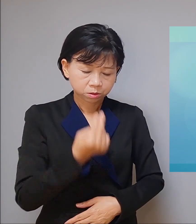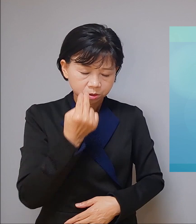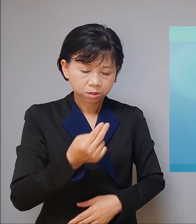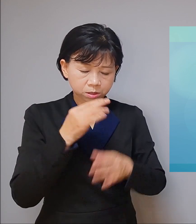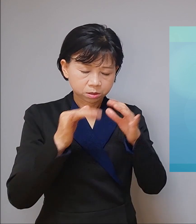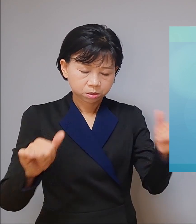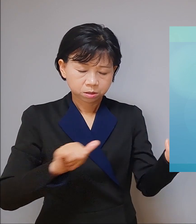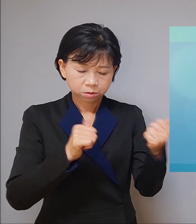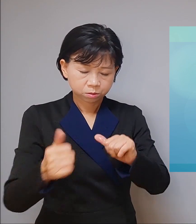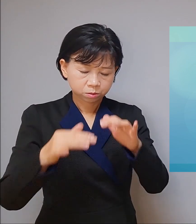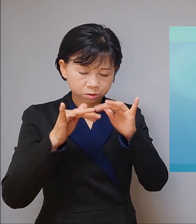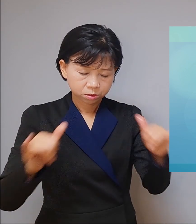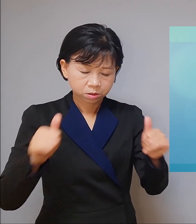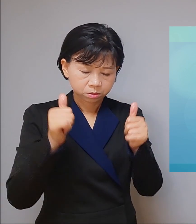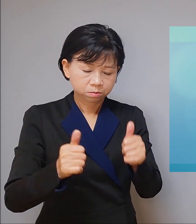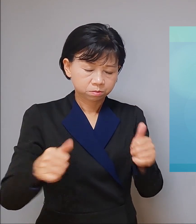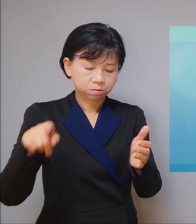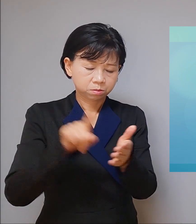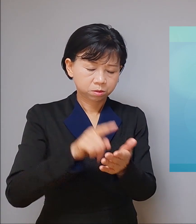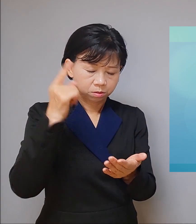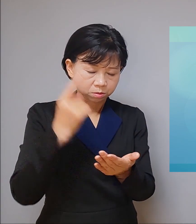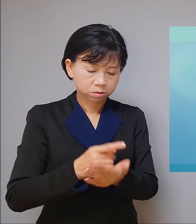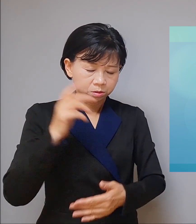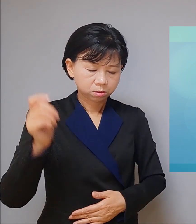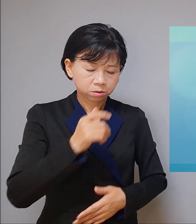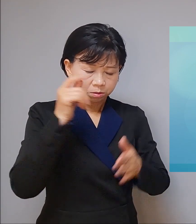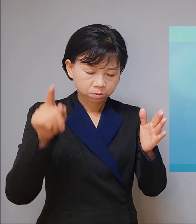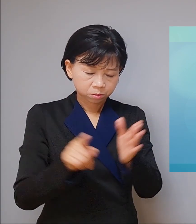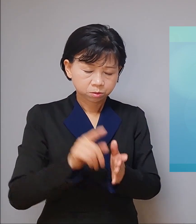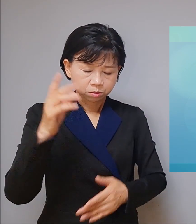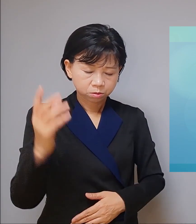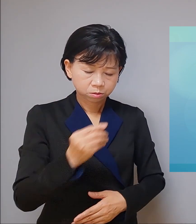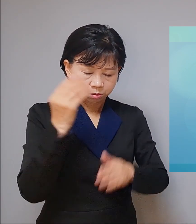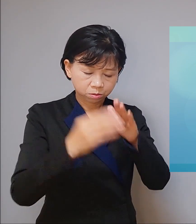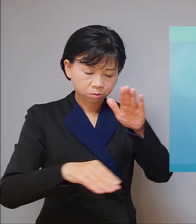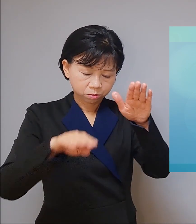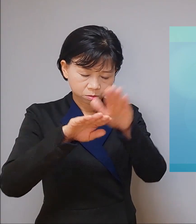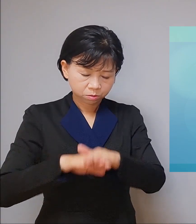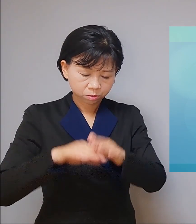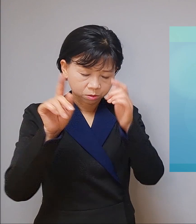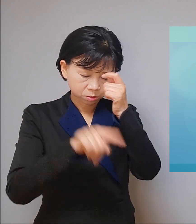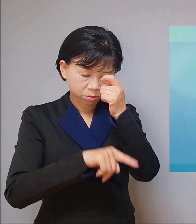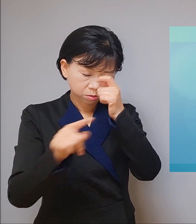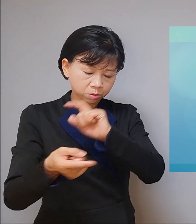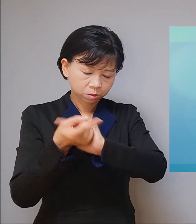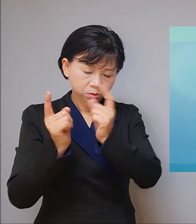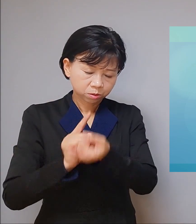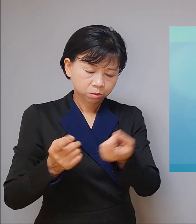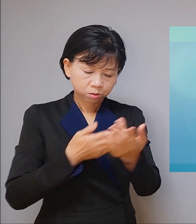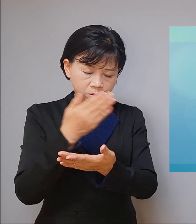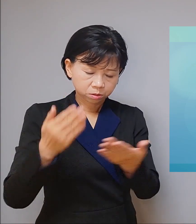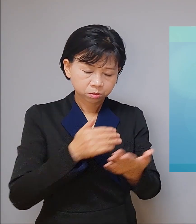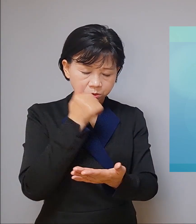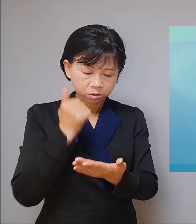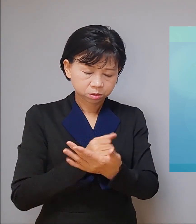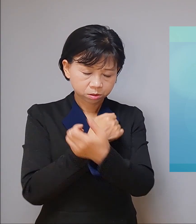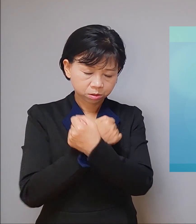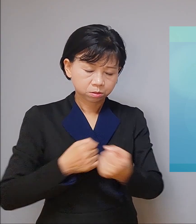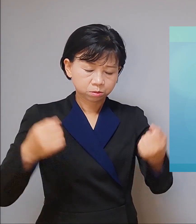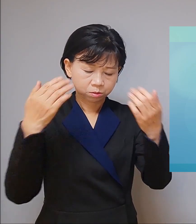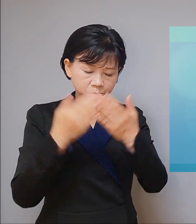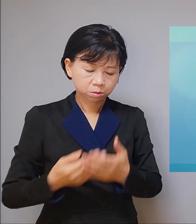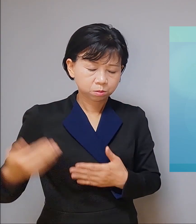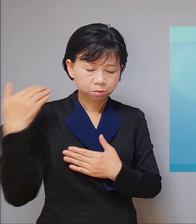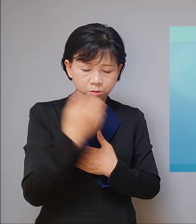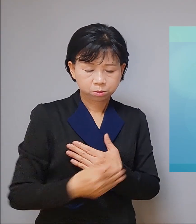오시리라. 성령을 믿사오며 거룩한 공예와 성도가 서로 교통하는 것과 죄를 사하여 주시는